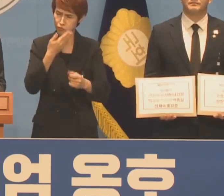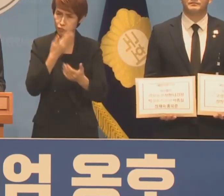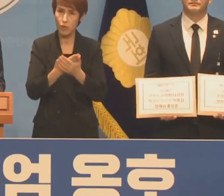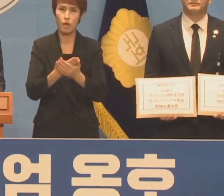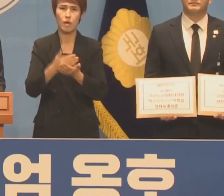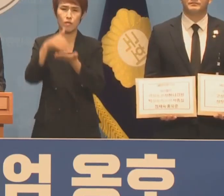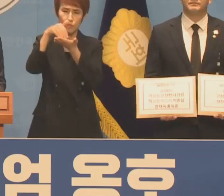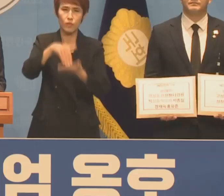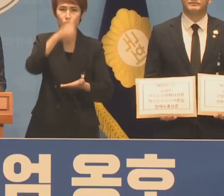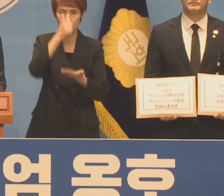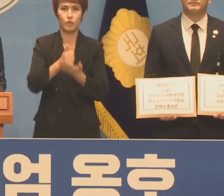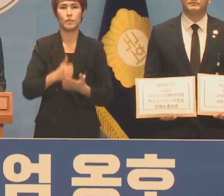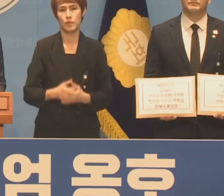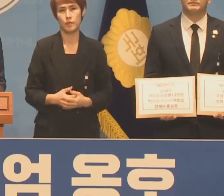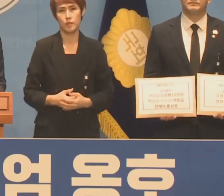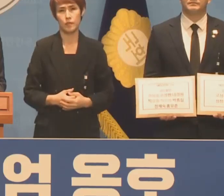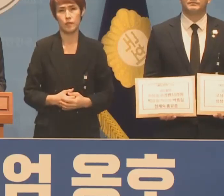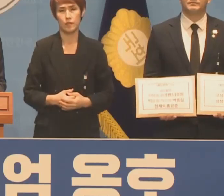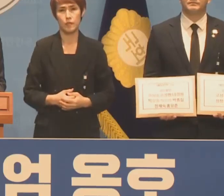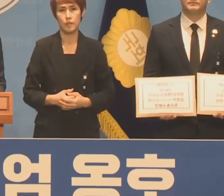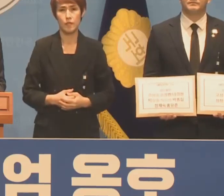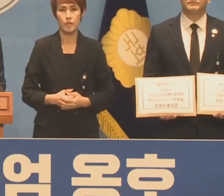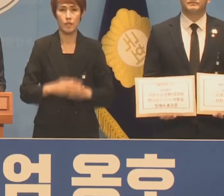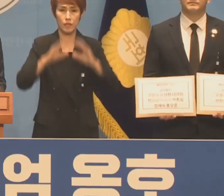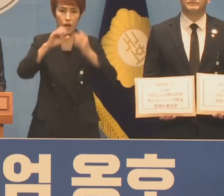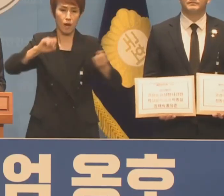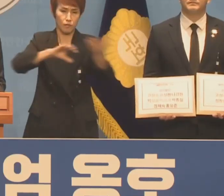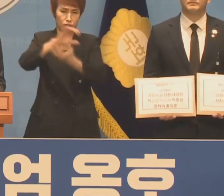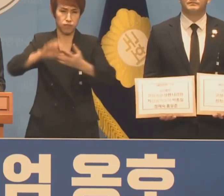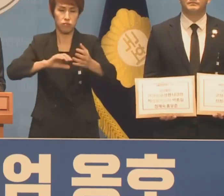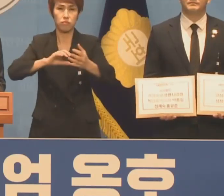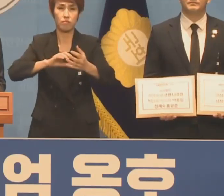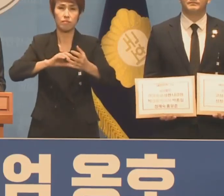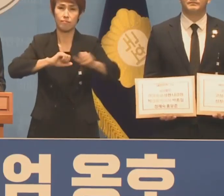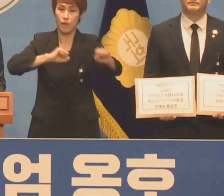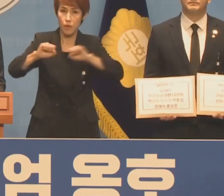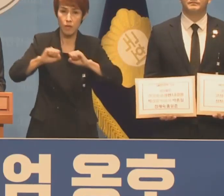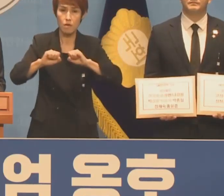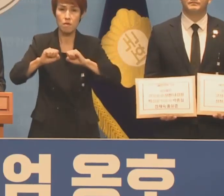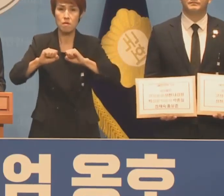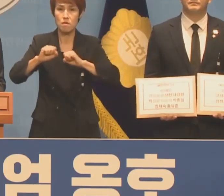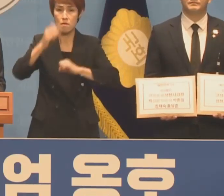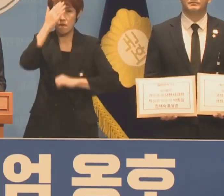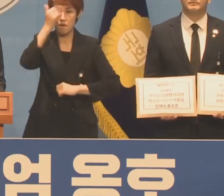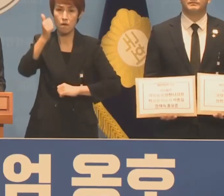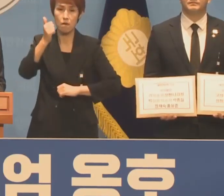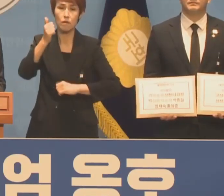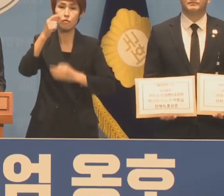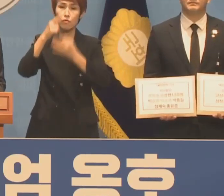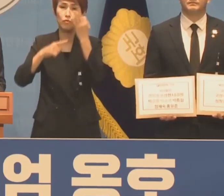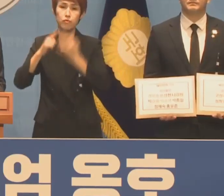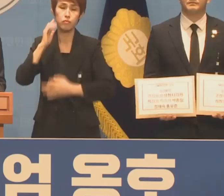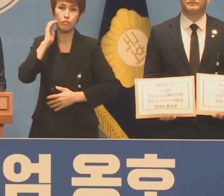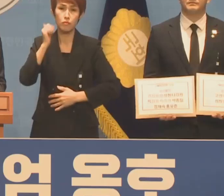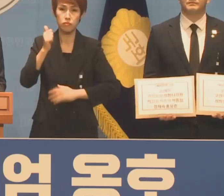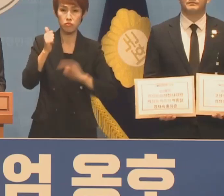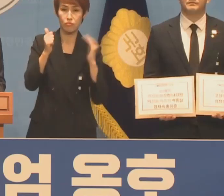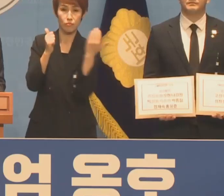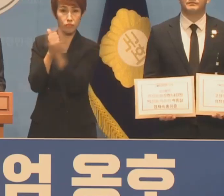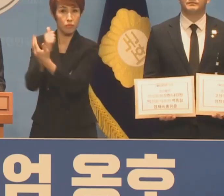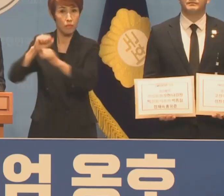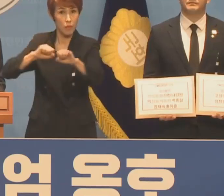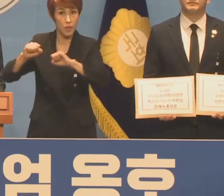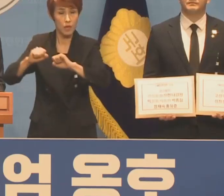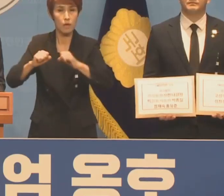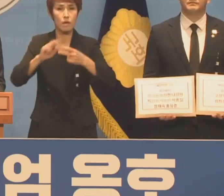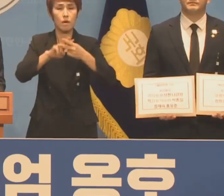범죄입니다. 따라서 이러한 내란 행위 및 내란 우두머리 윤석열을 옹호하는 등의 행위는